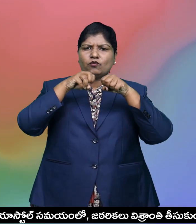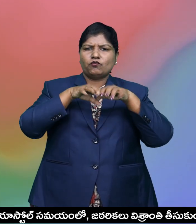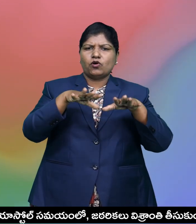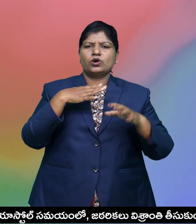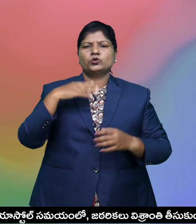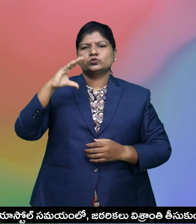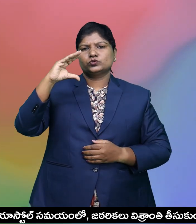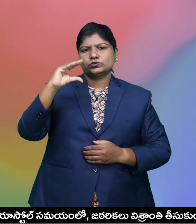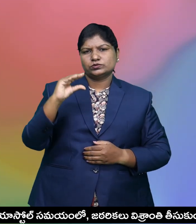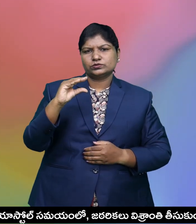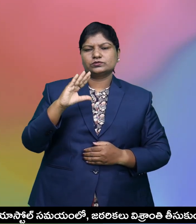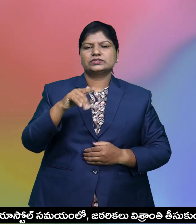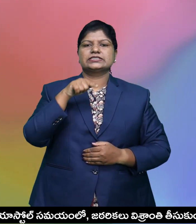ఒత్తిడి.